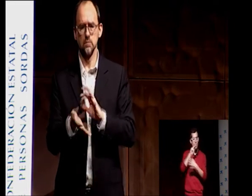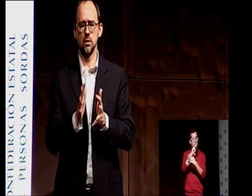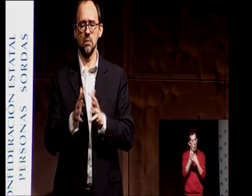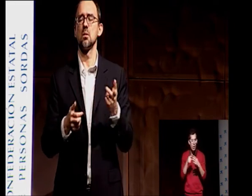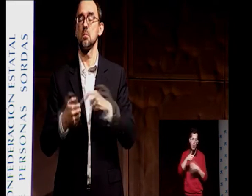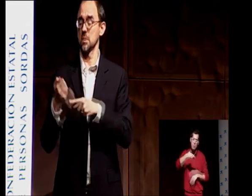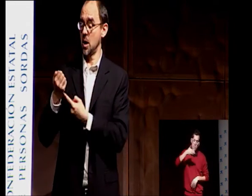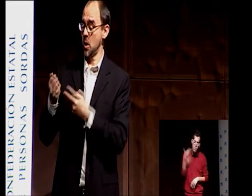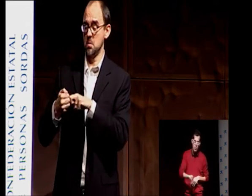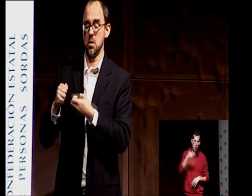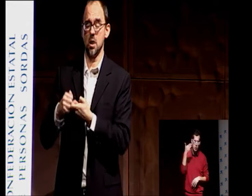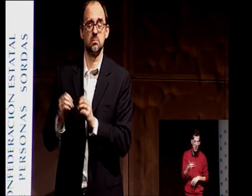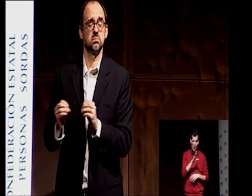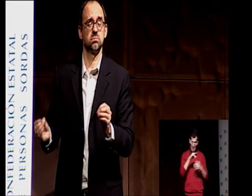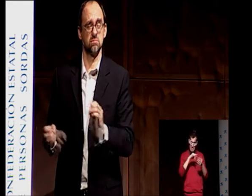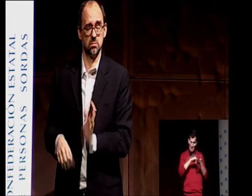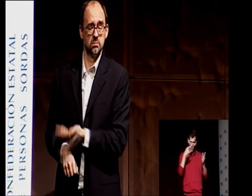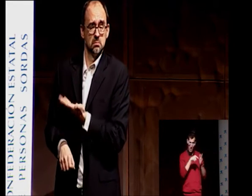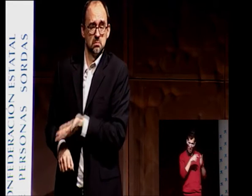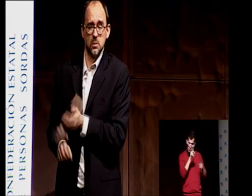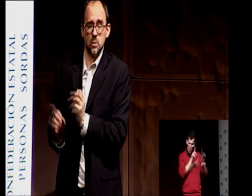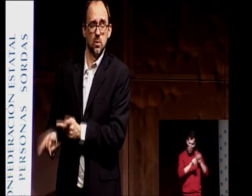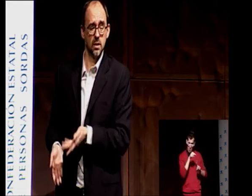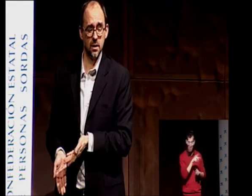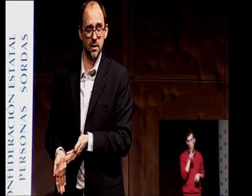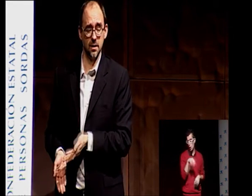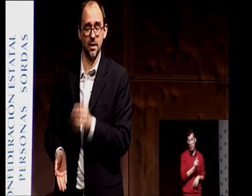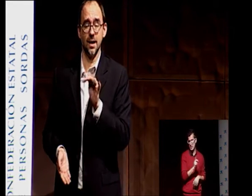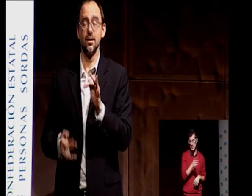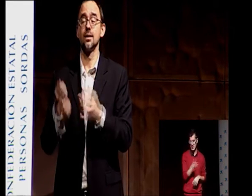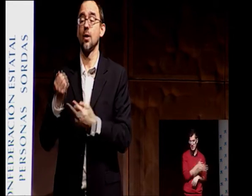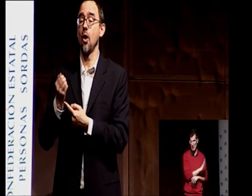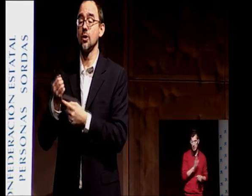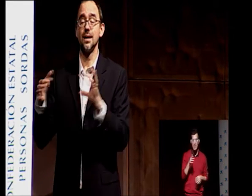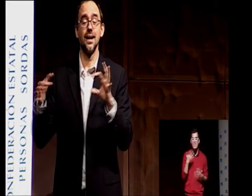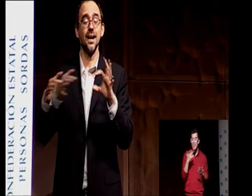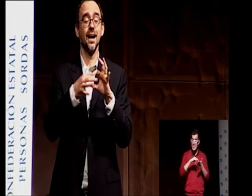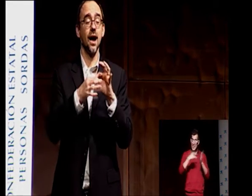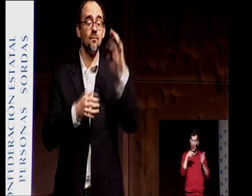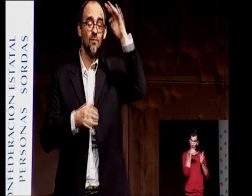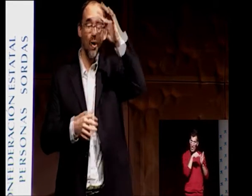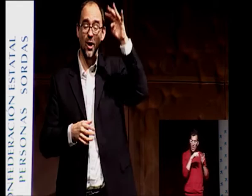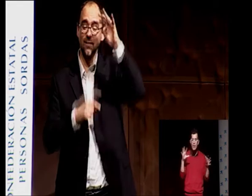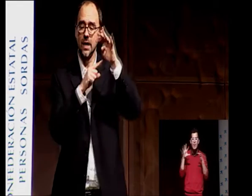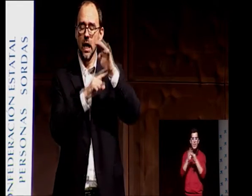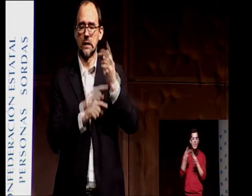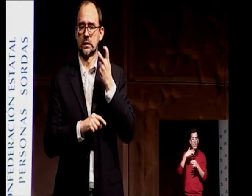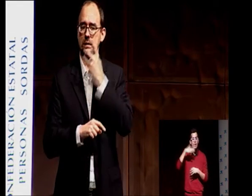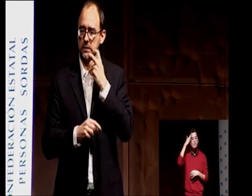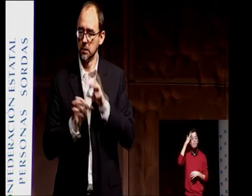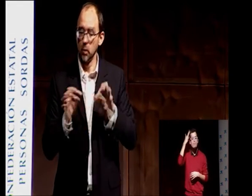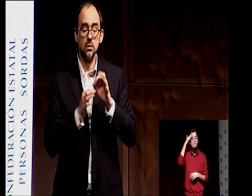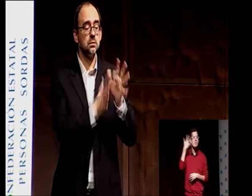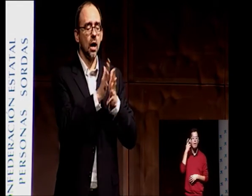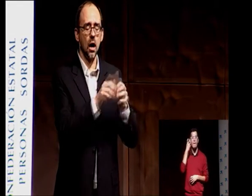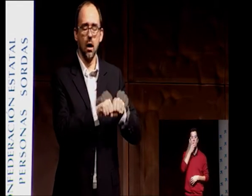filosofía que sustenta el lo que hay detrás del implante lo que hay que entender es un poco las posturas bilingües en